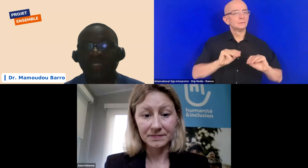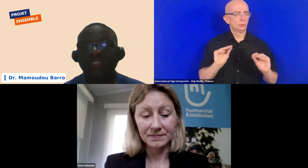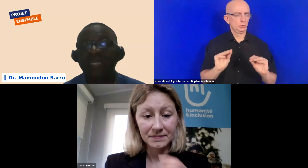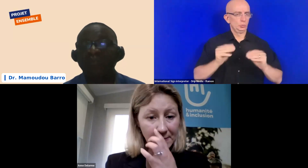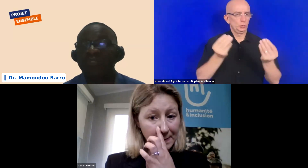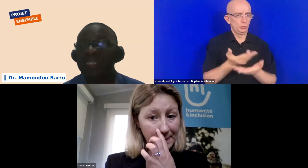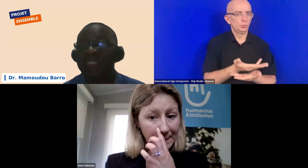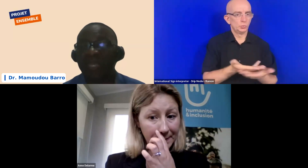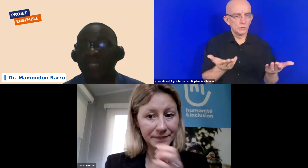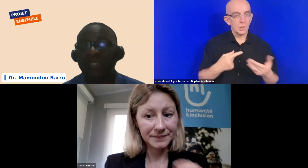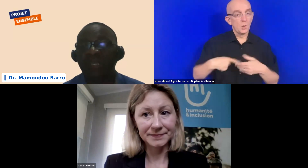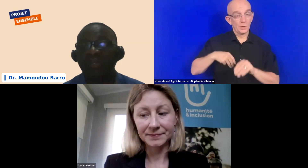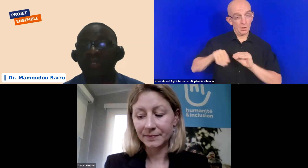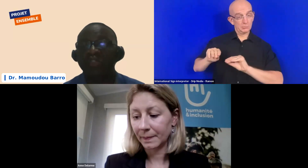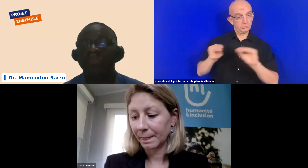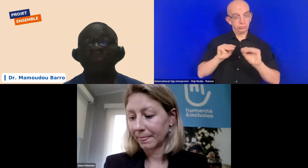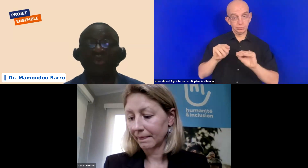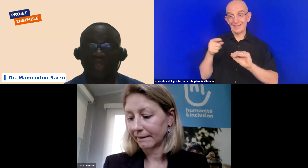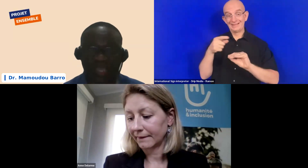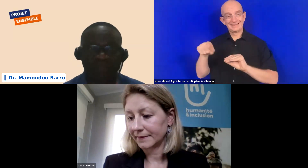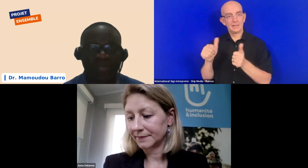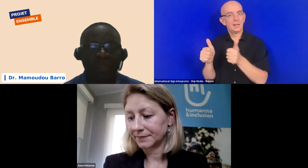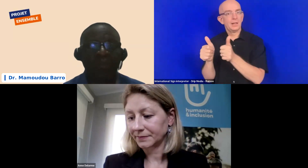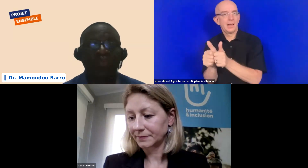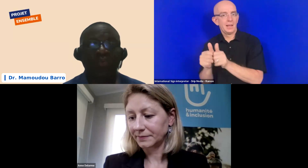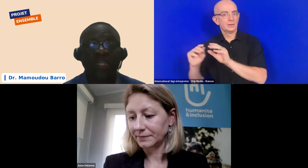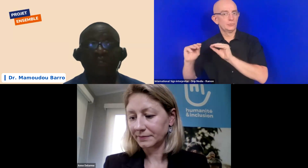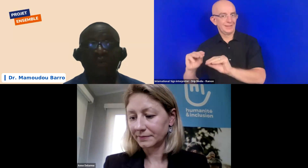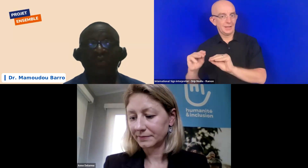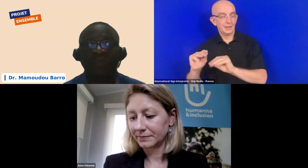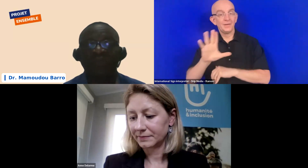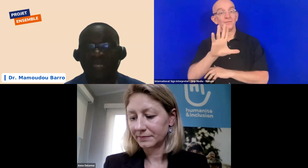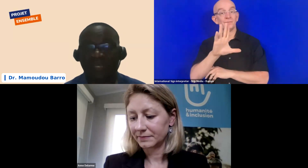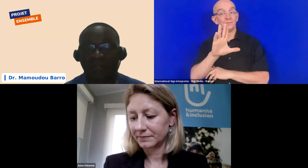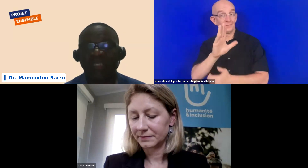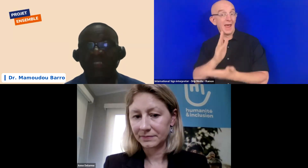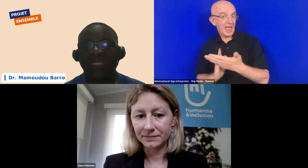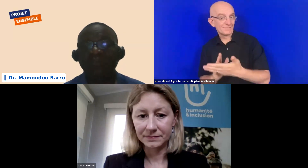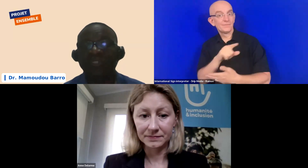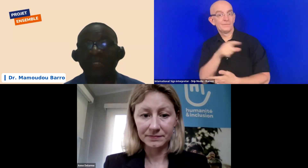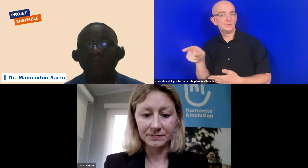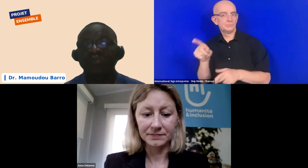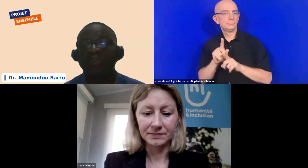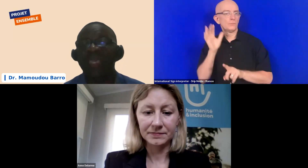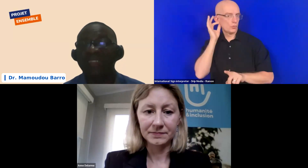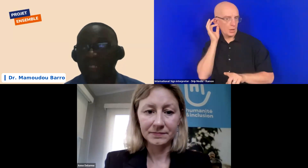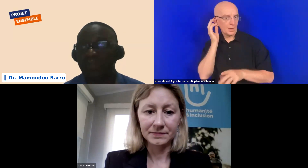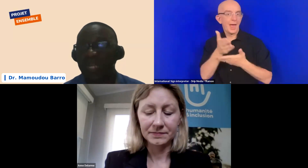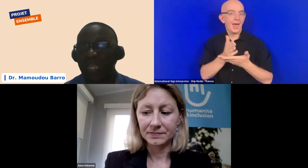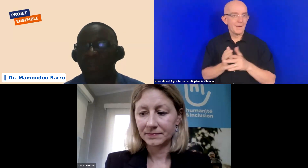numérique. 50% de ces pères éducateurs sont du milieu scolaire pour l'animation au niveau des écoles et 50% du